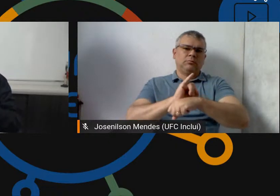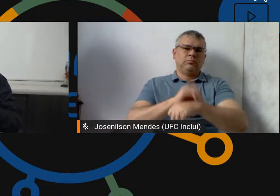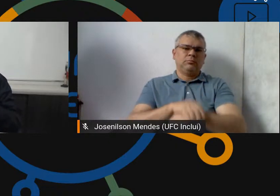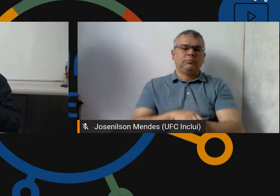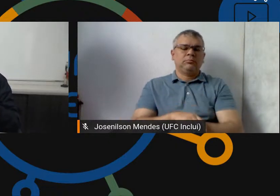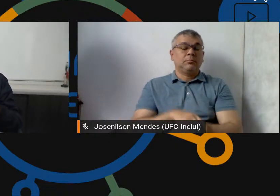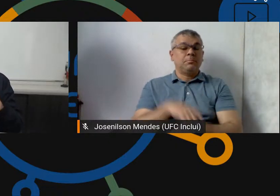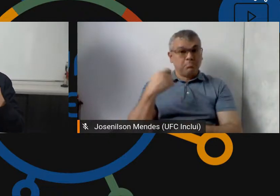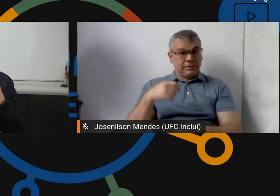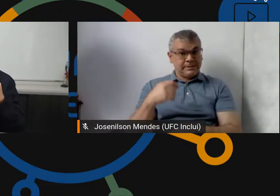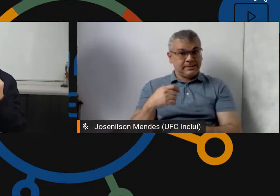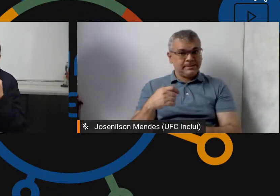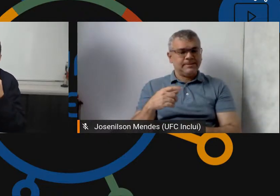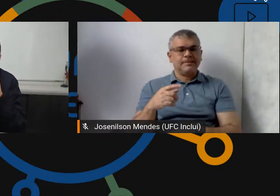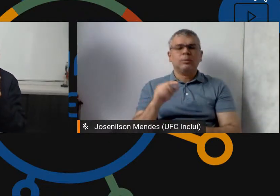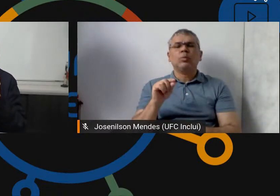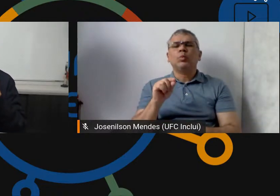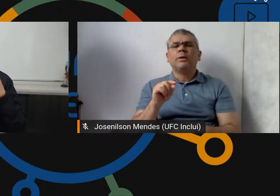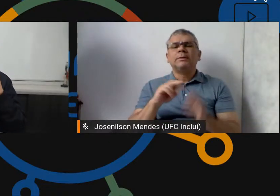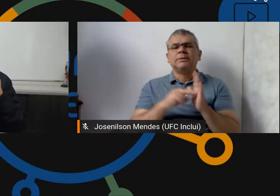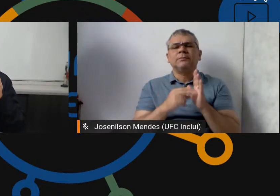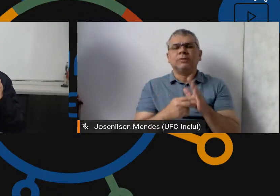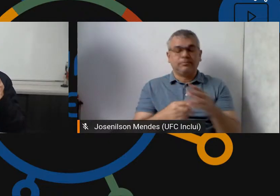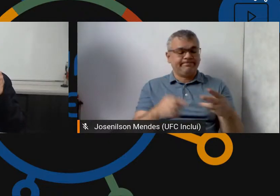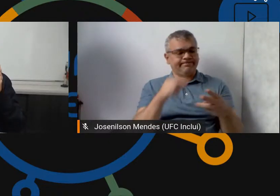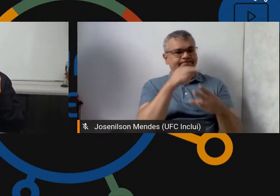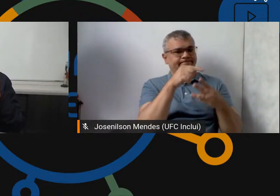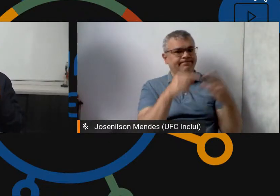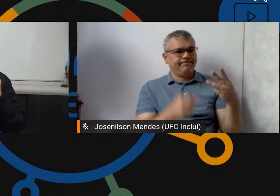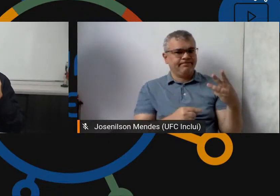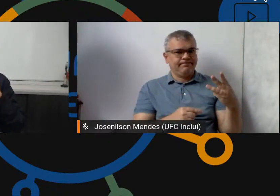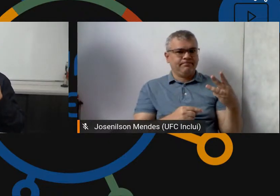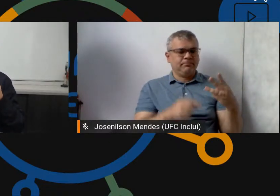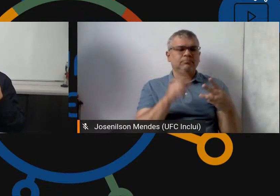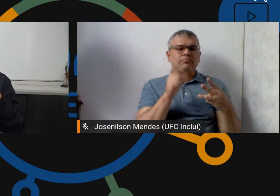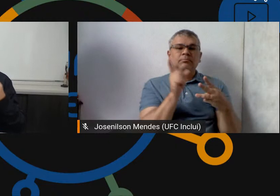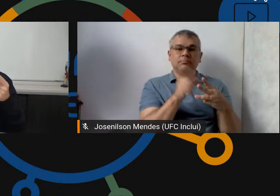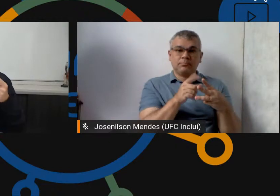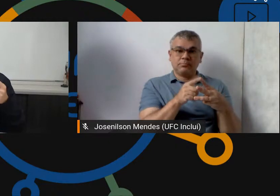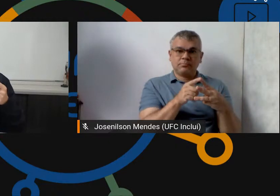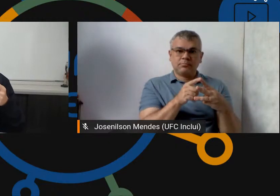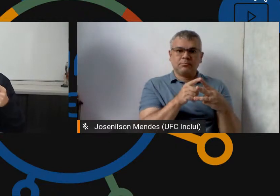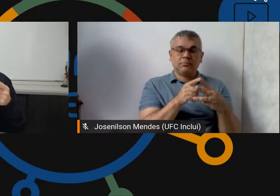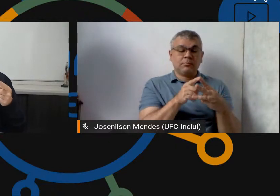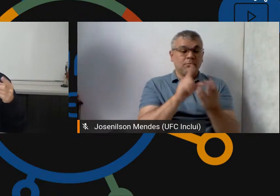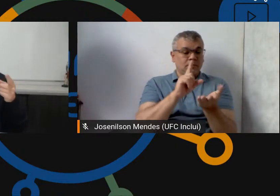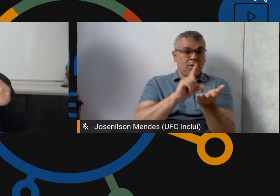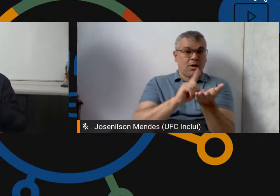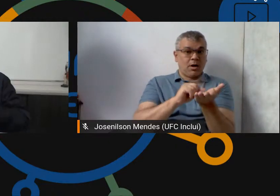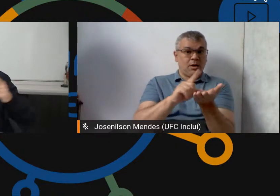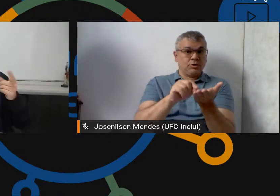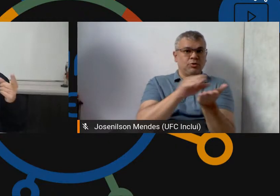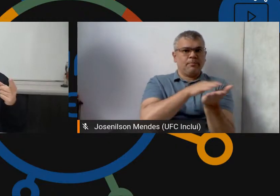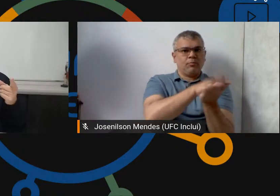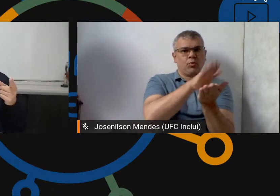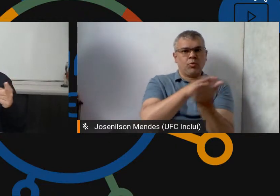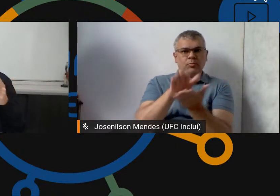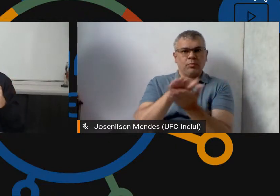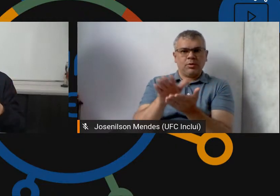coisas. Ela está publicando artigos de vários países. Não é porque publicou meia dúzia de países que já